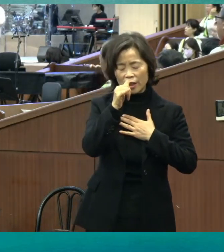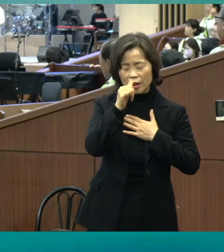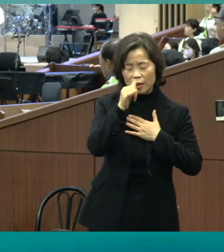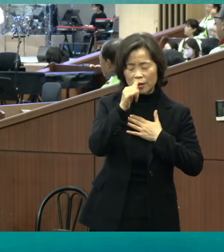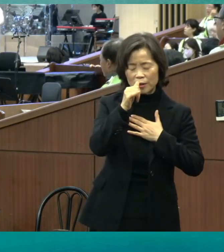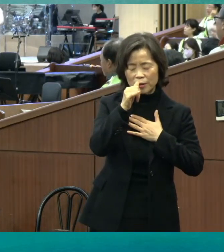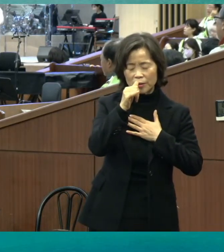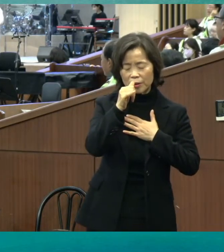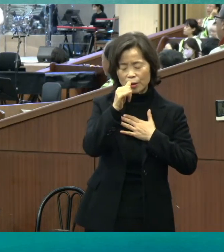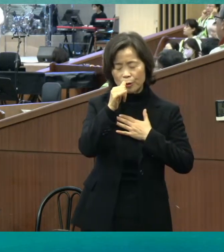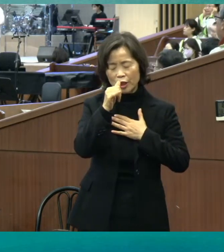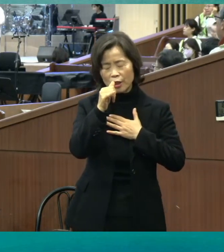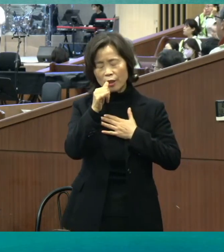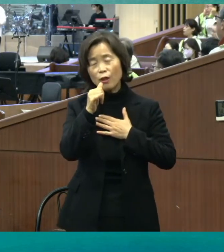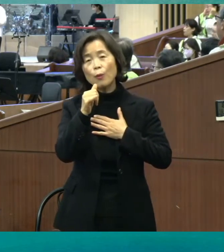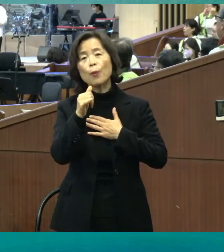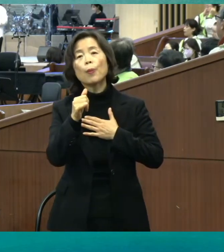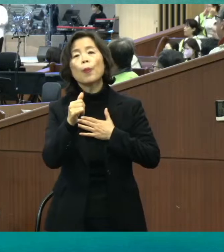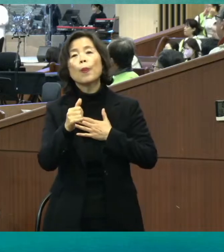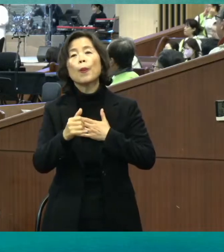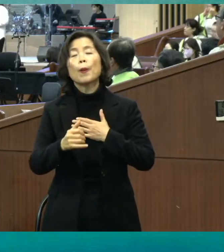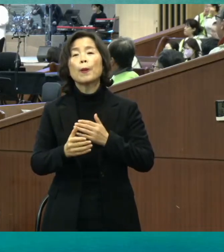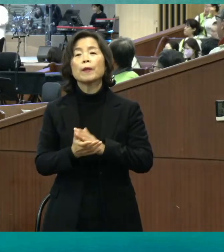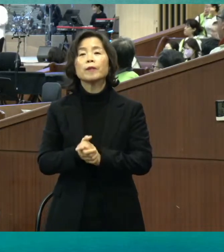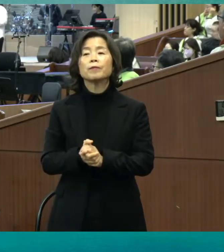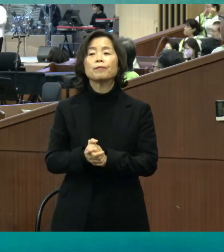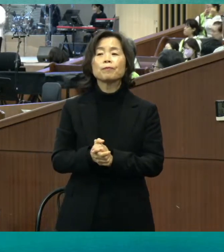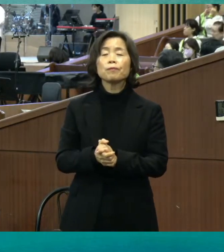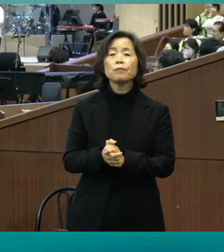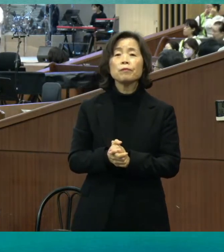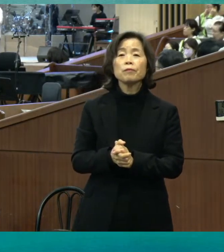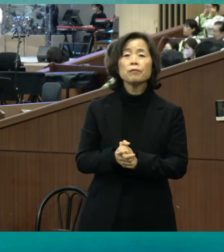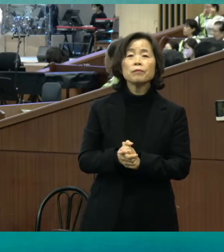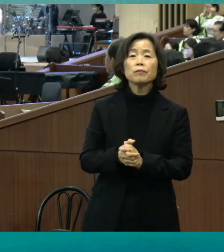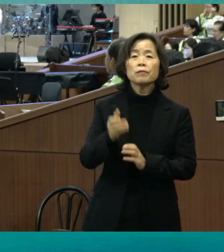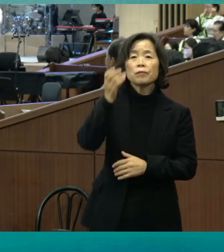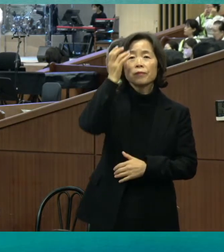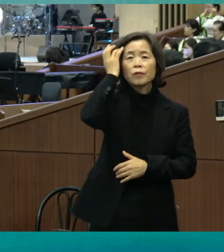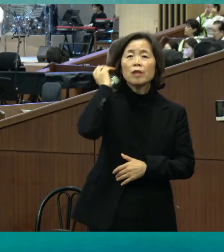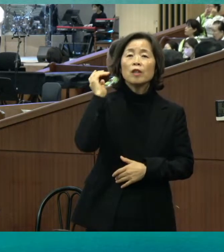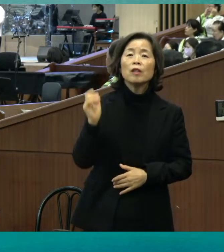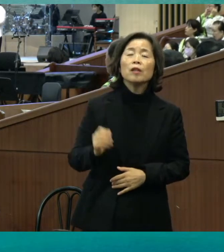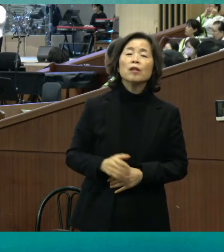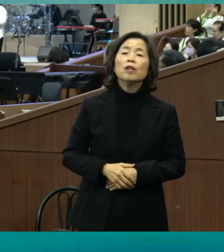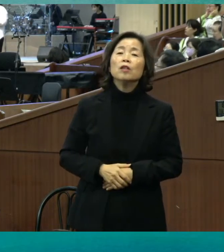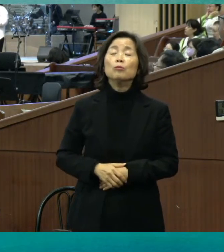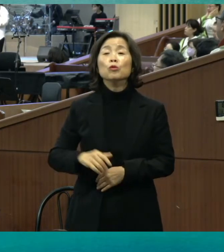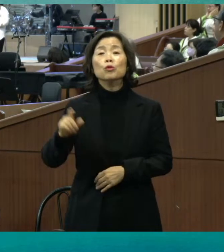변치 않아